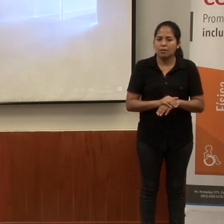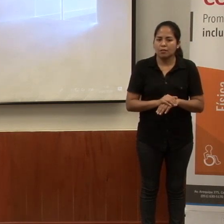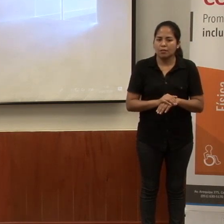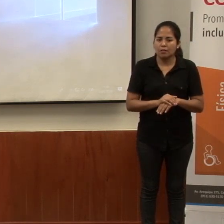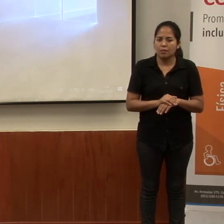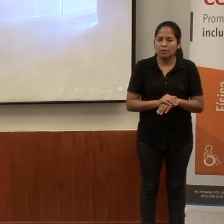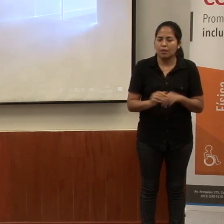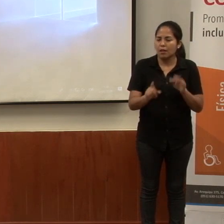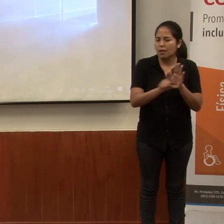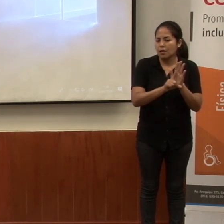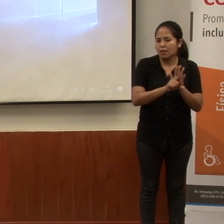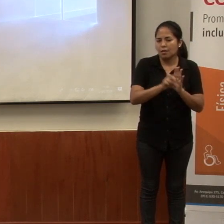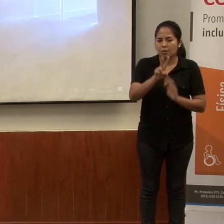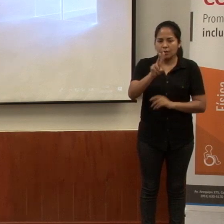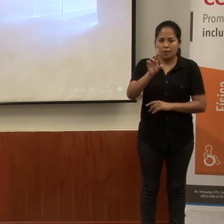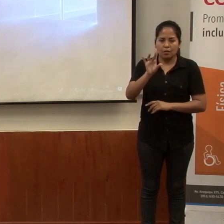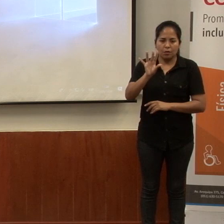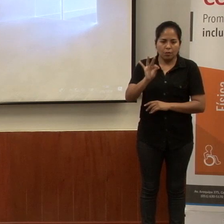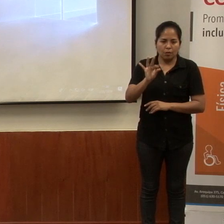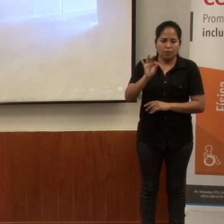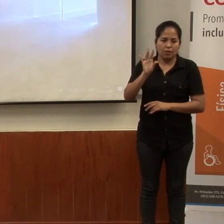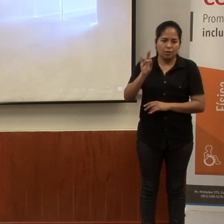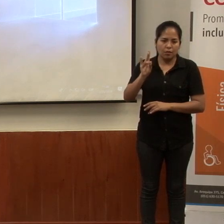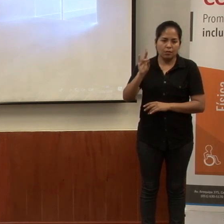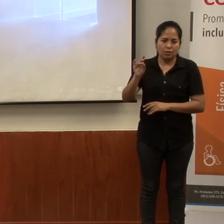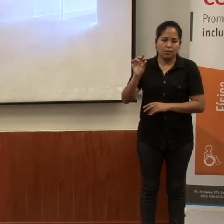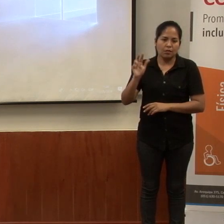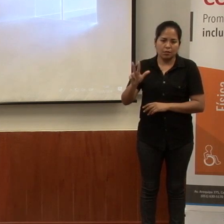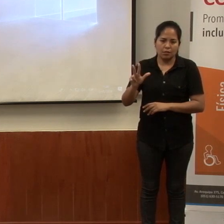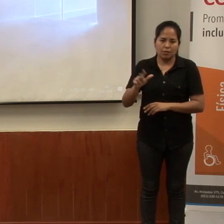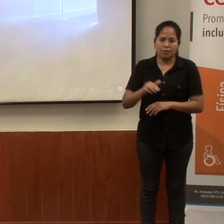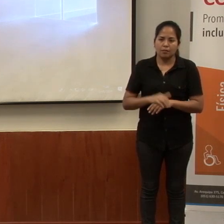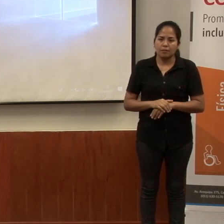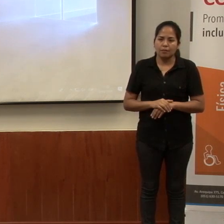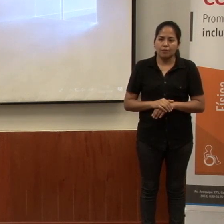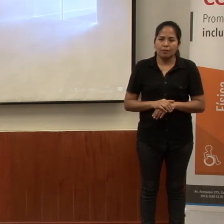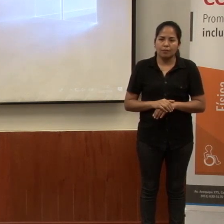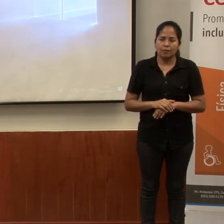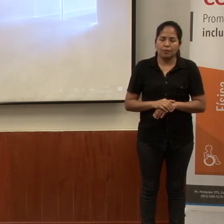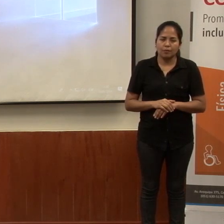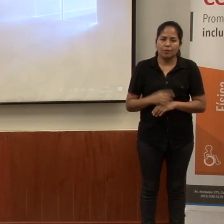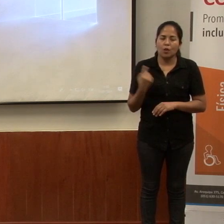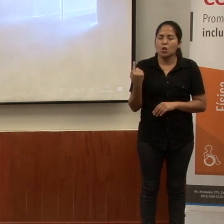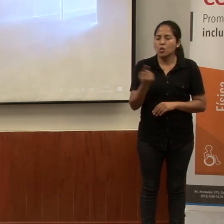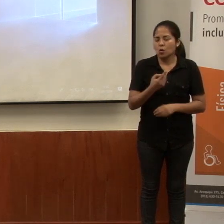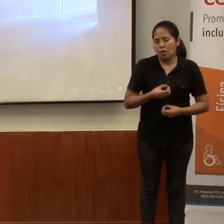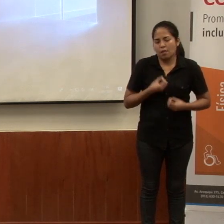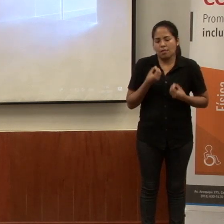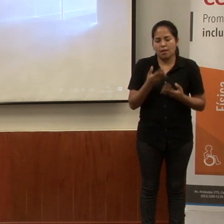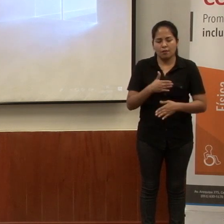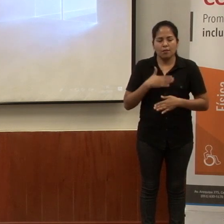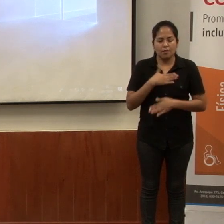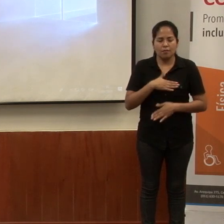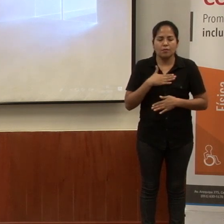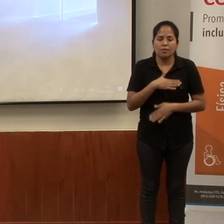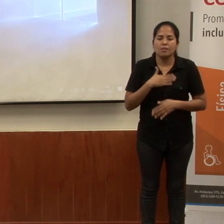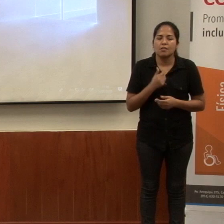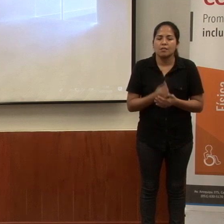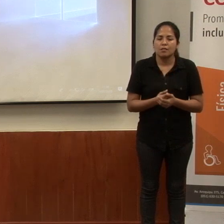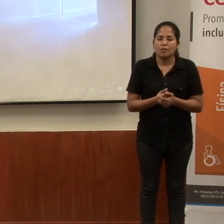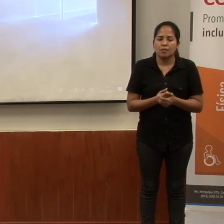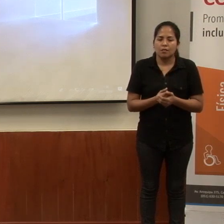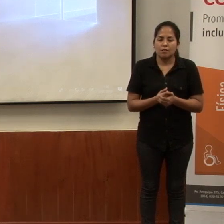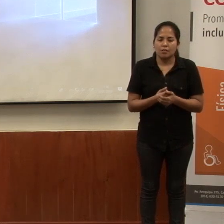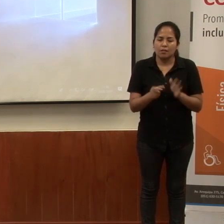la ley 29973 que decía solo podrán gozar de los beneficios que la ley otorga aquellos que tengan un baremo